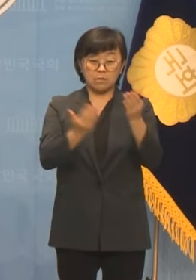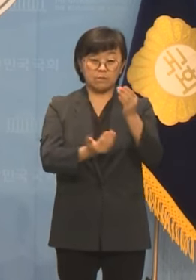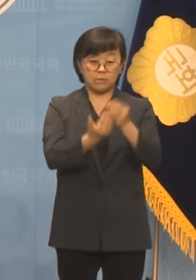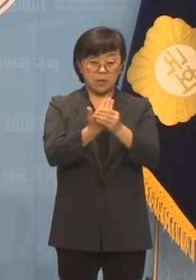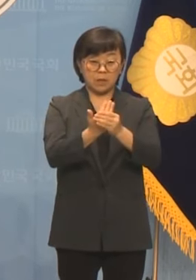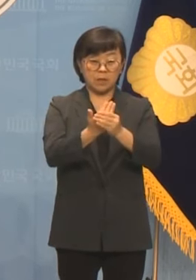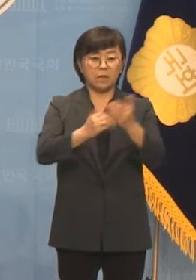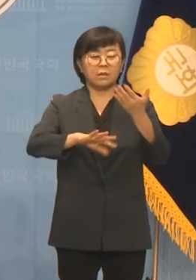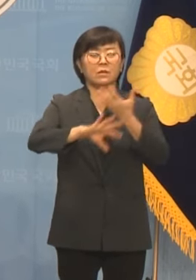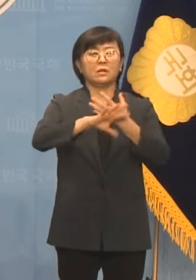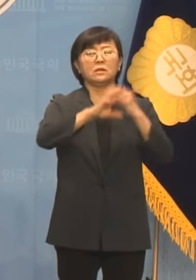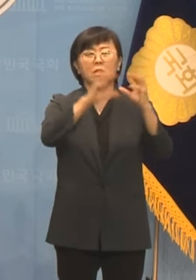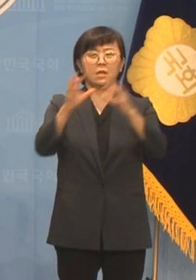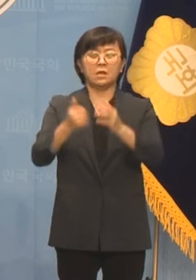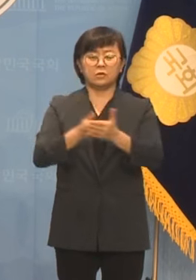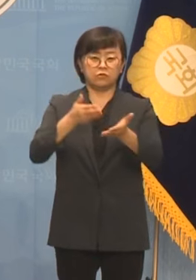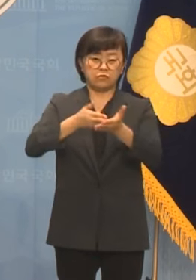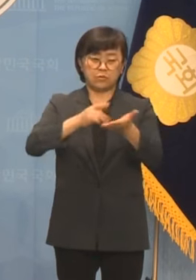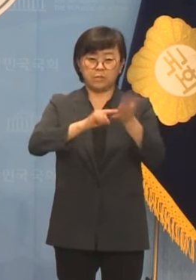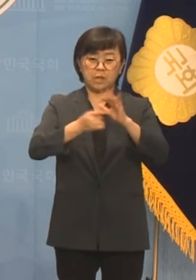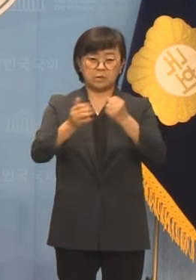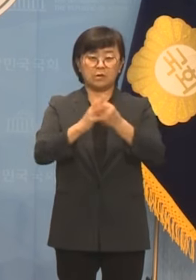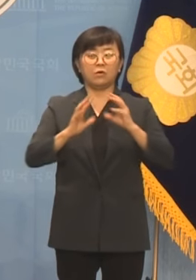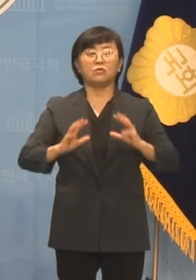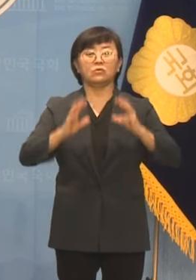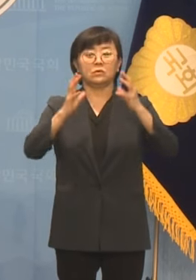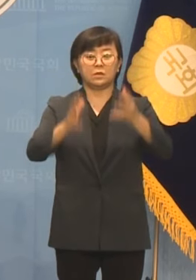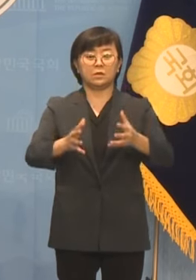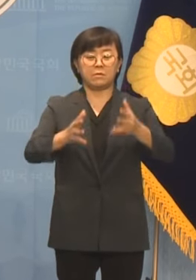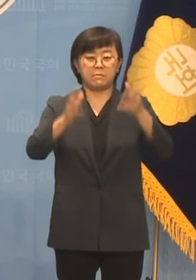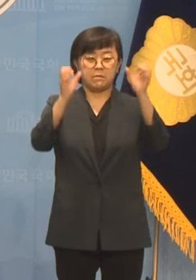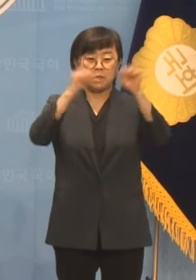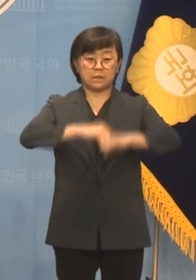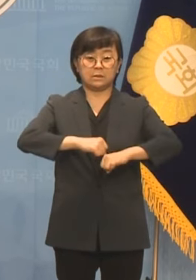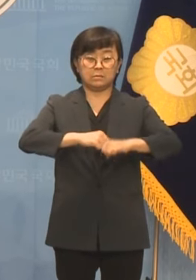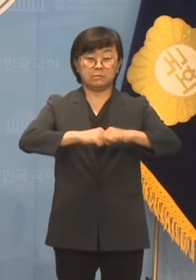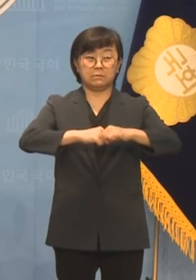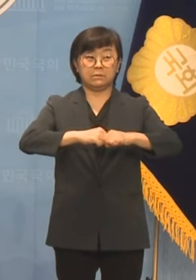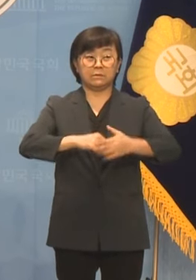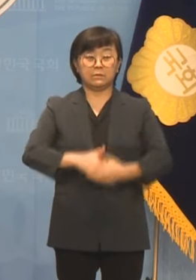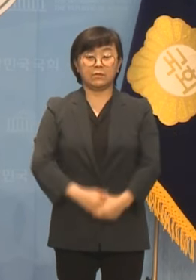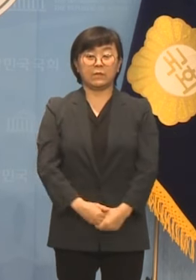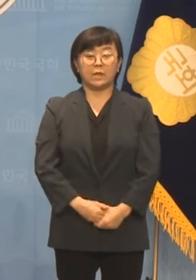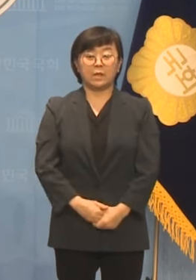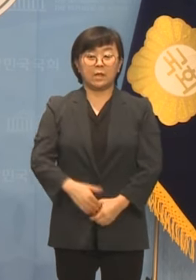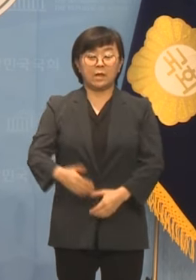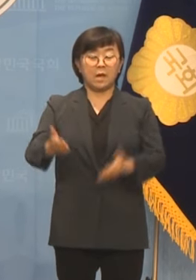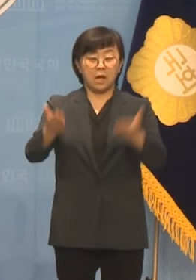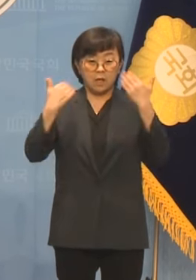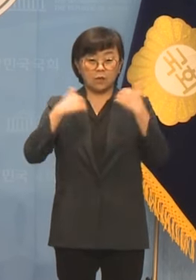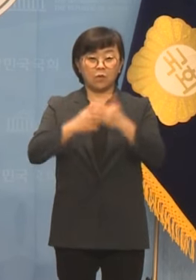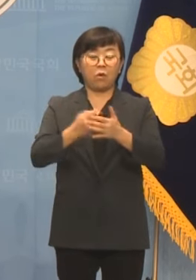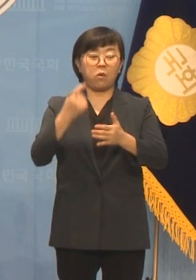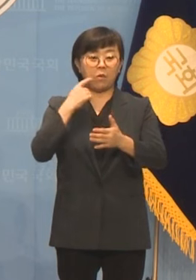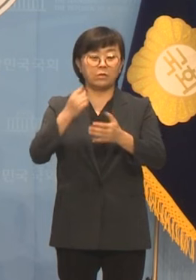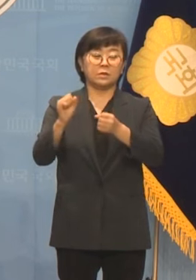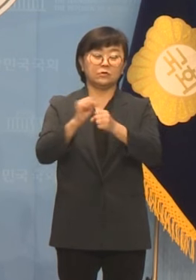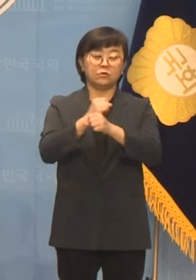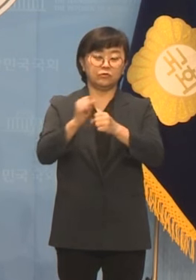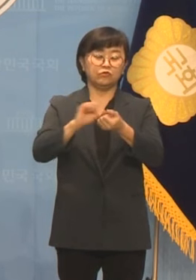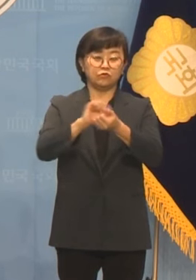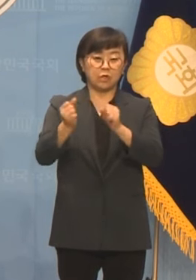외신에 보도되고 있습니다 국제적인 망신거리가 돼 버렸습니다 심지어 학력 유주와 주가조작 연루